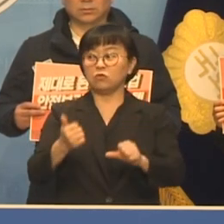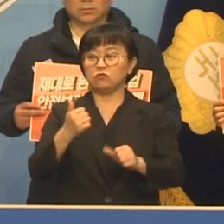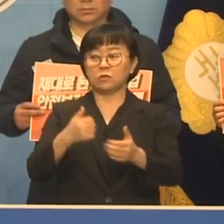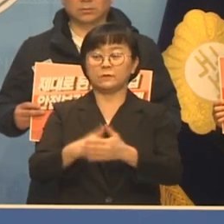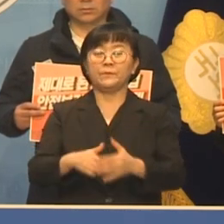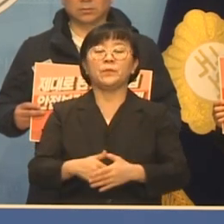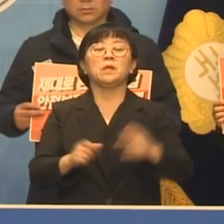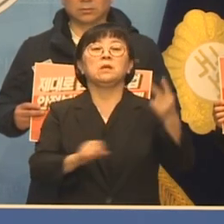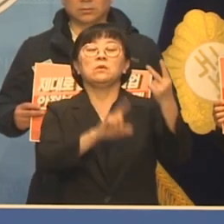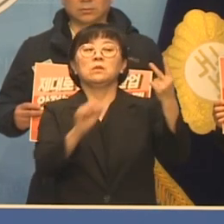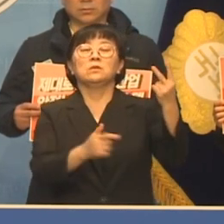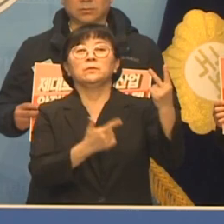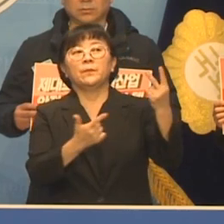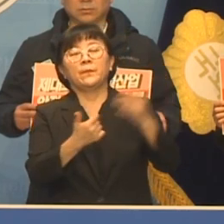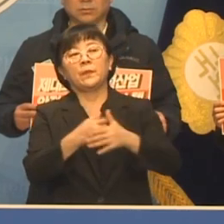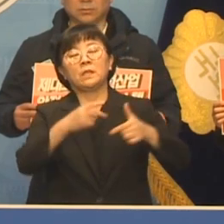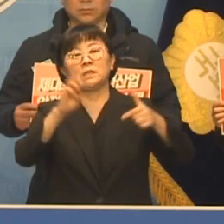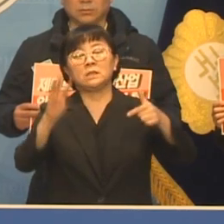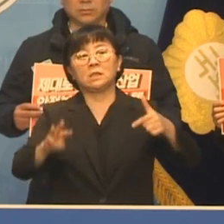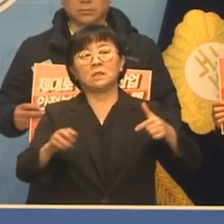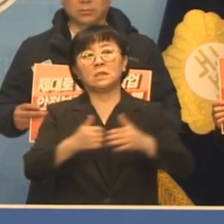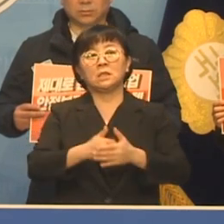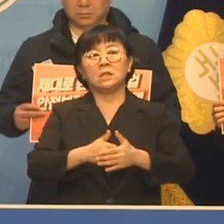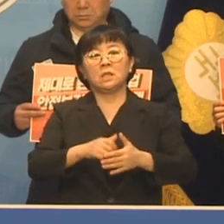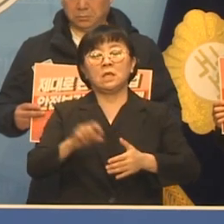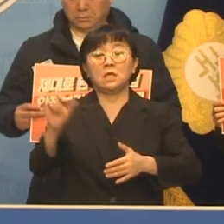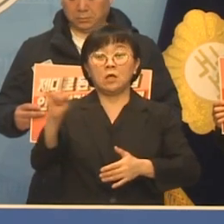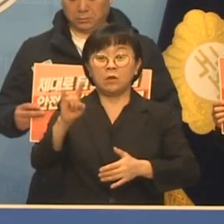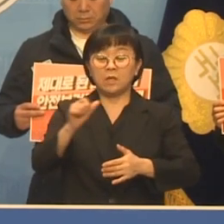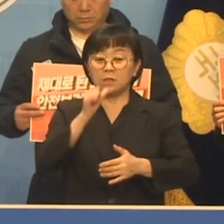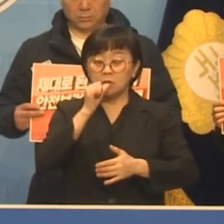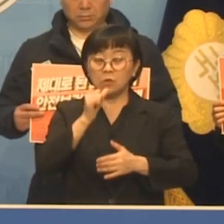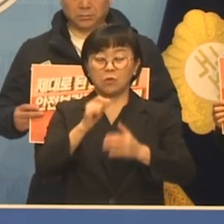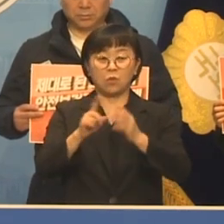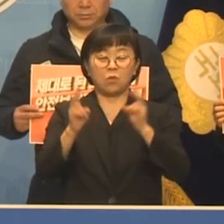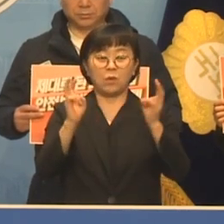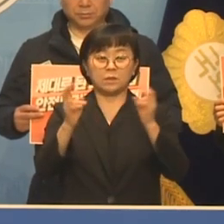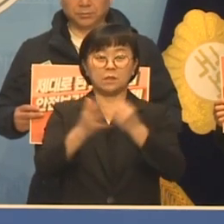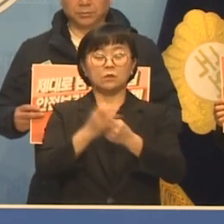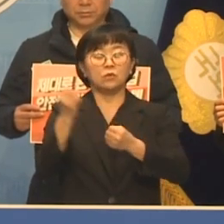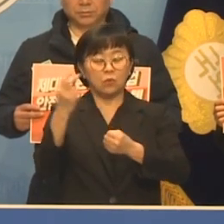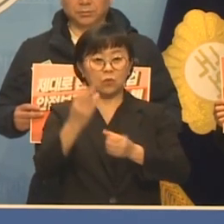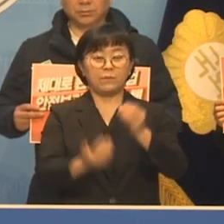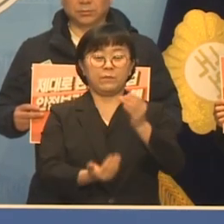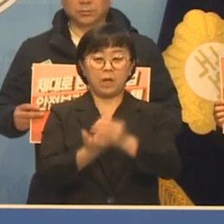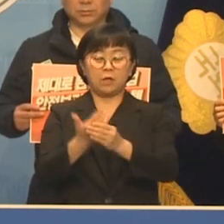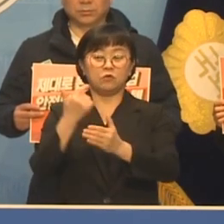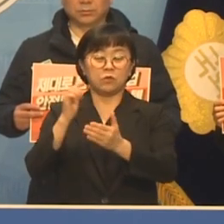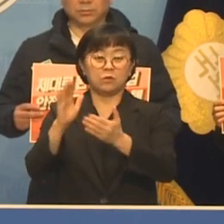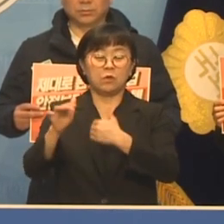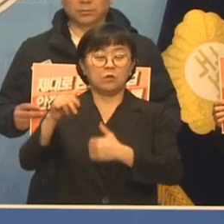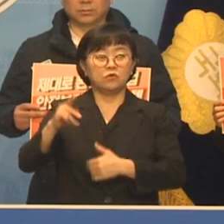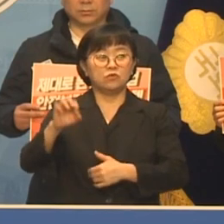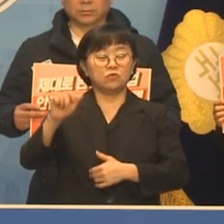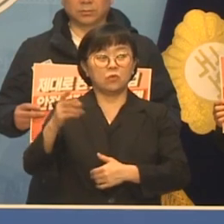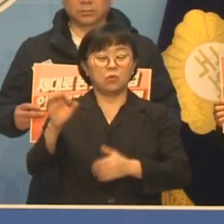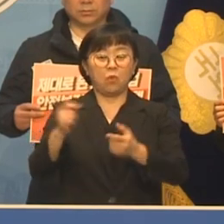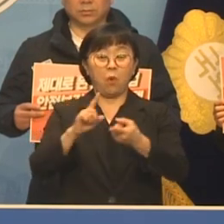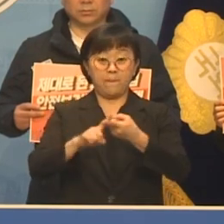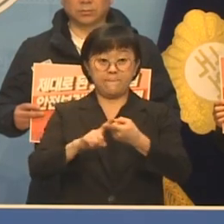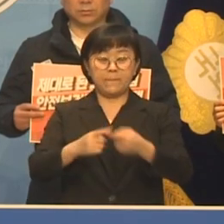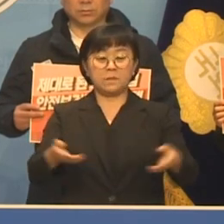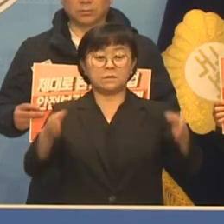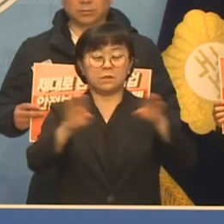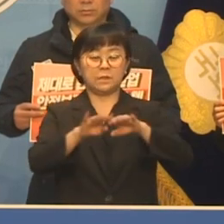날 2월 6일 인천 현대제철에 사고가 있었고요. 그로부터 6일 후에는 현대중공업 원유